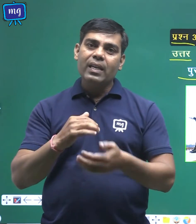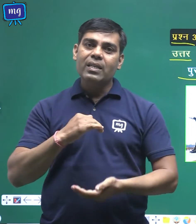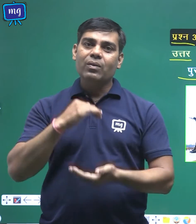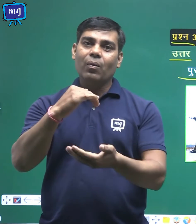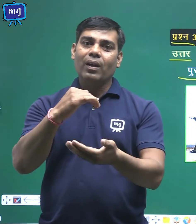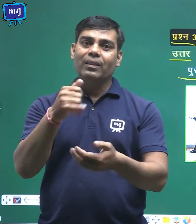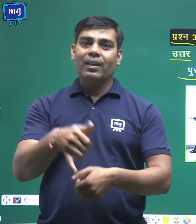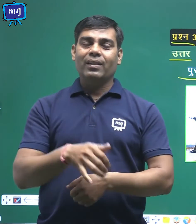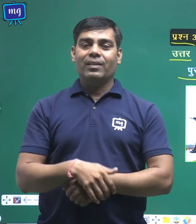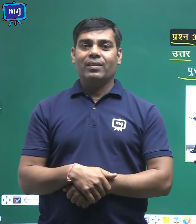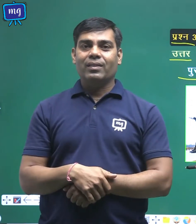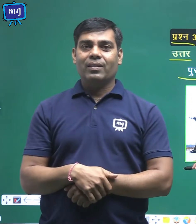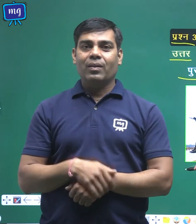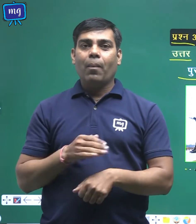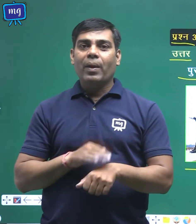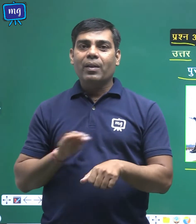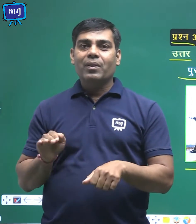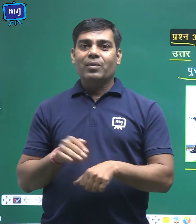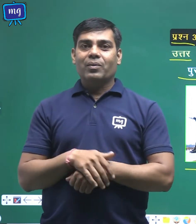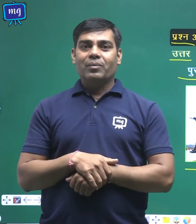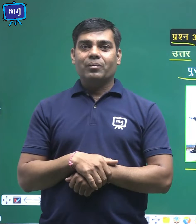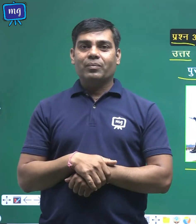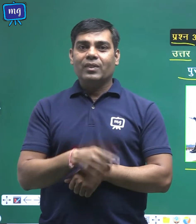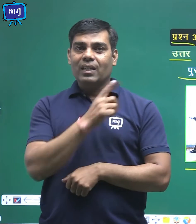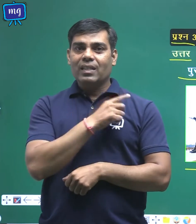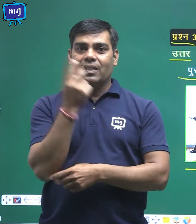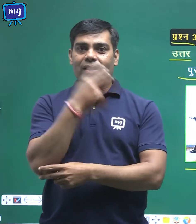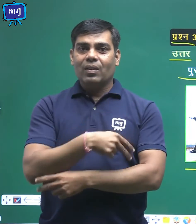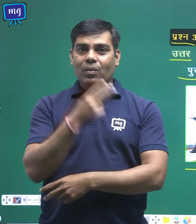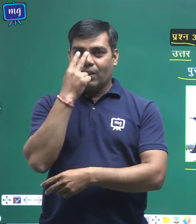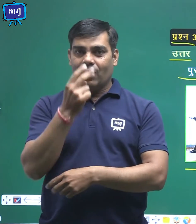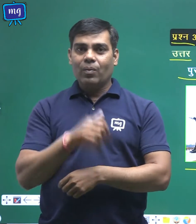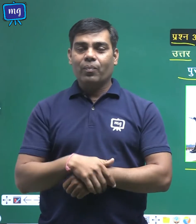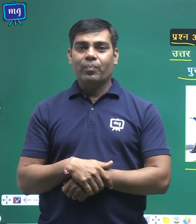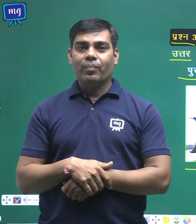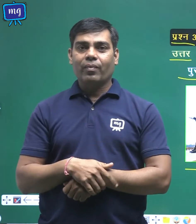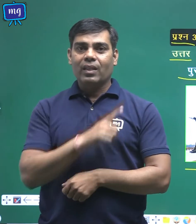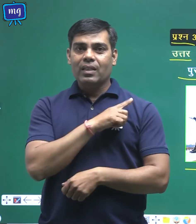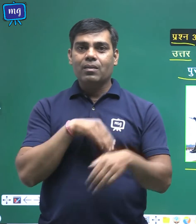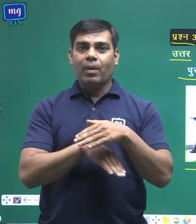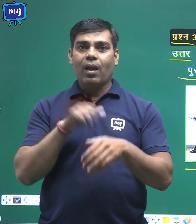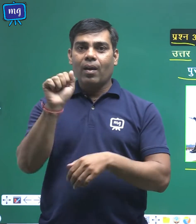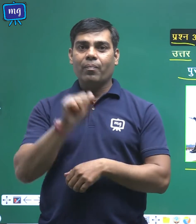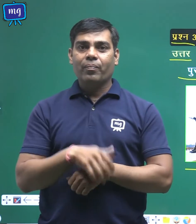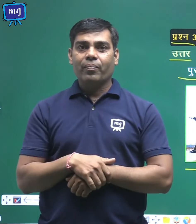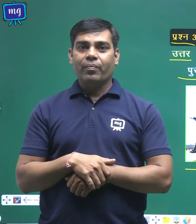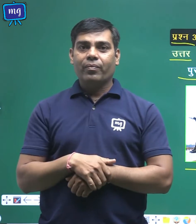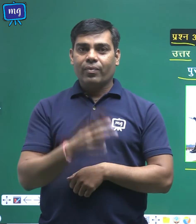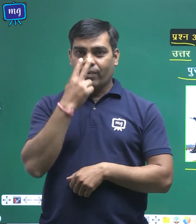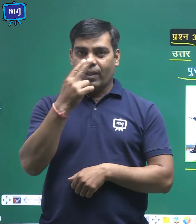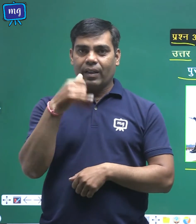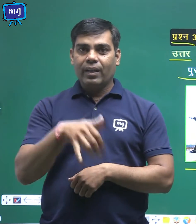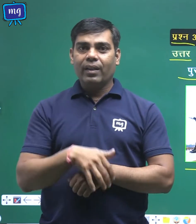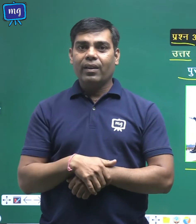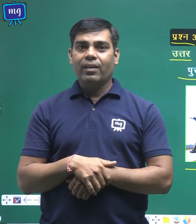है। प्यारे बच्चों, इस चित्र को देखो। इसमें आप देख रहे